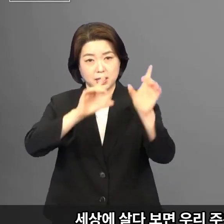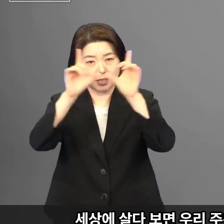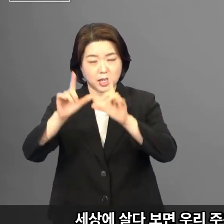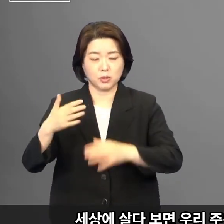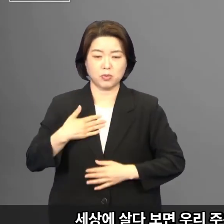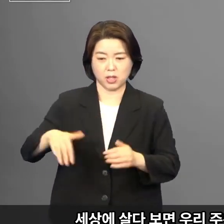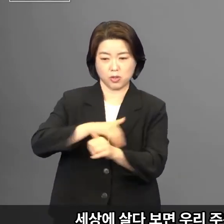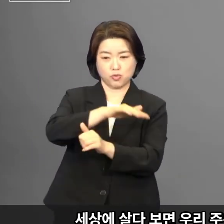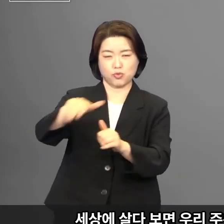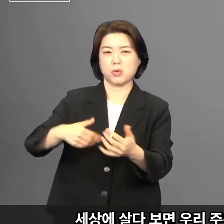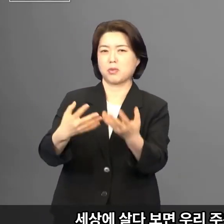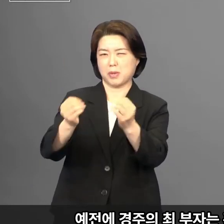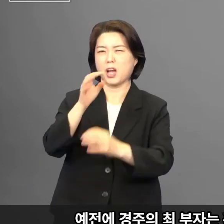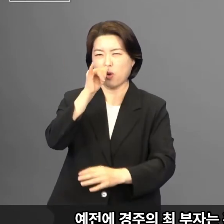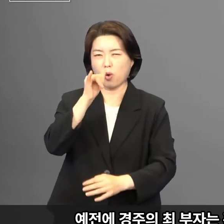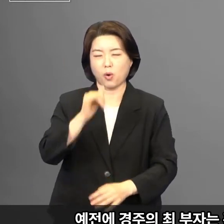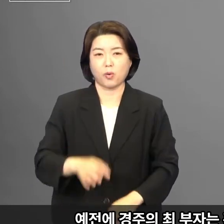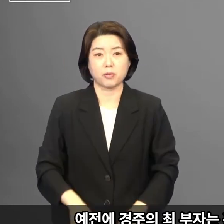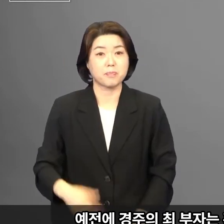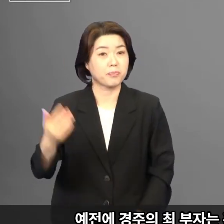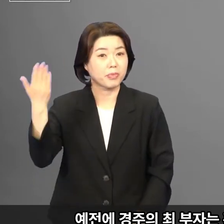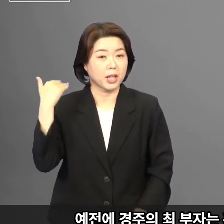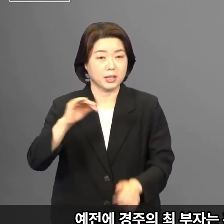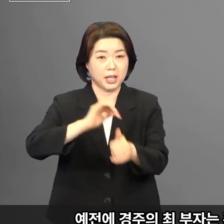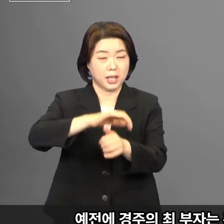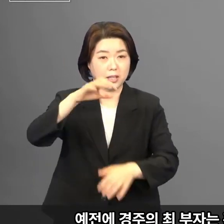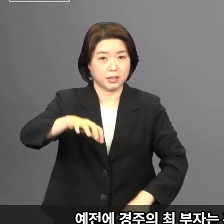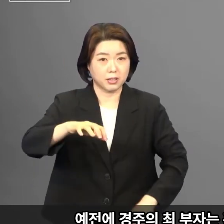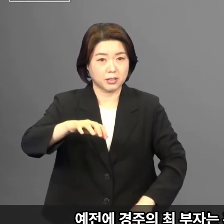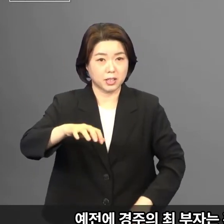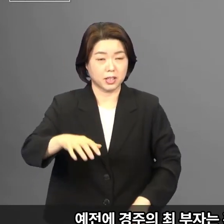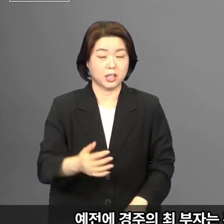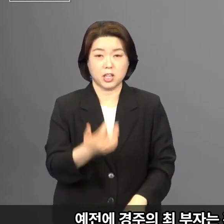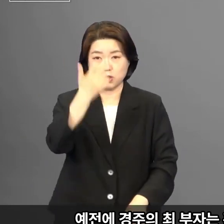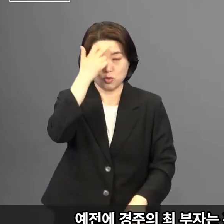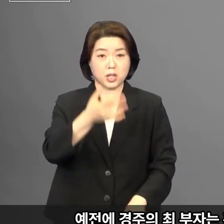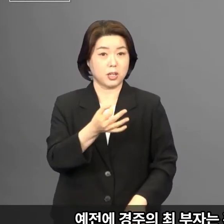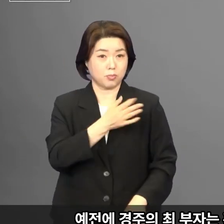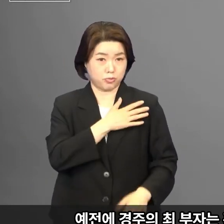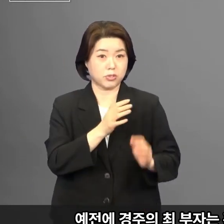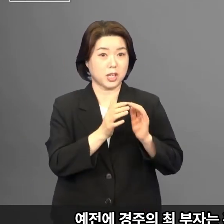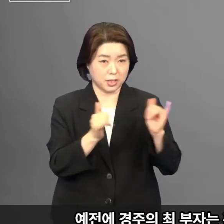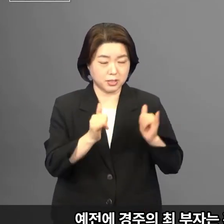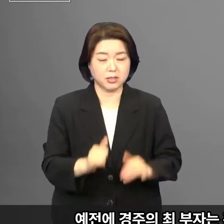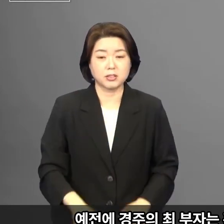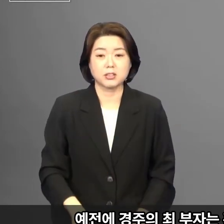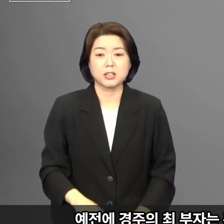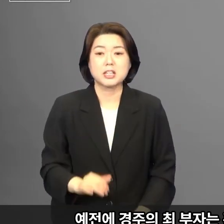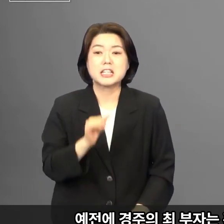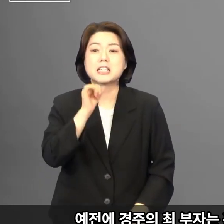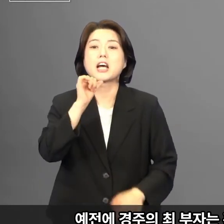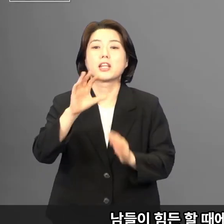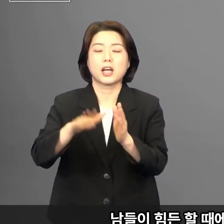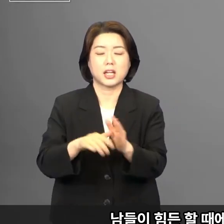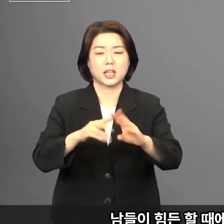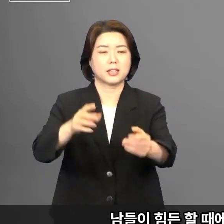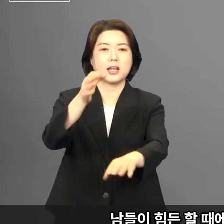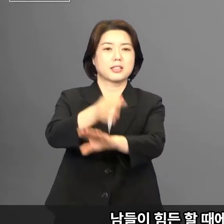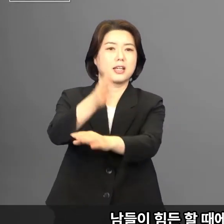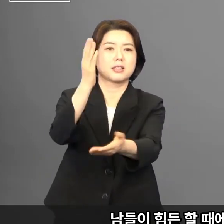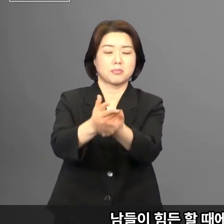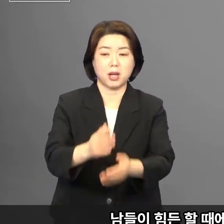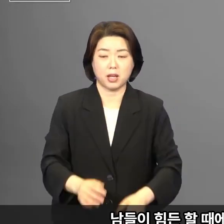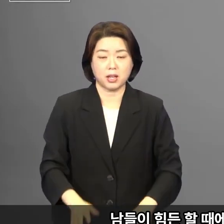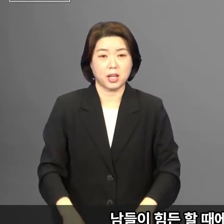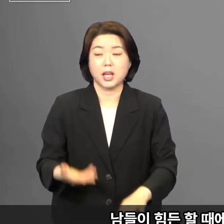그런 사람이 있기 마련이죠. 예전에 경주의 채부자는 흉년의 때에는 땅도 사지 말아라, 남들이